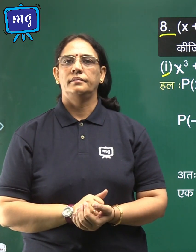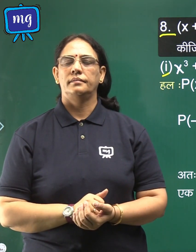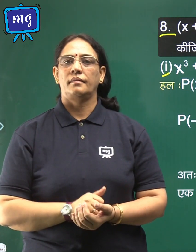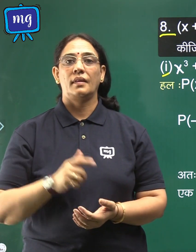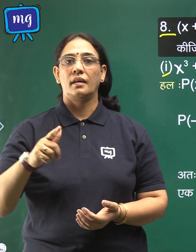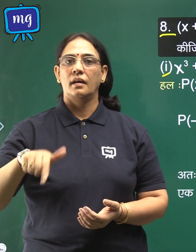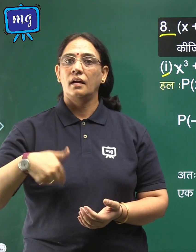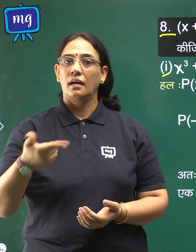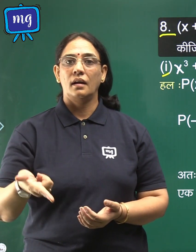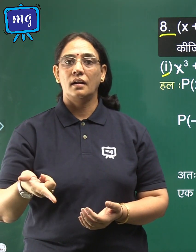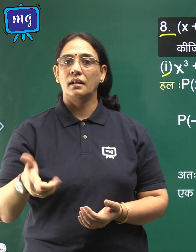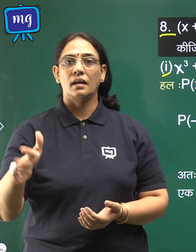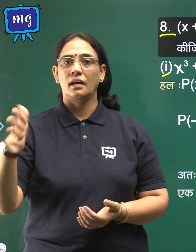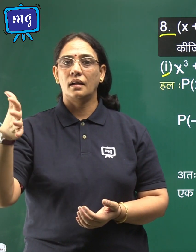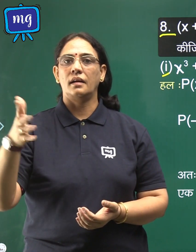अन्यथा नहीं।